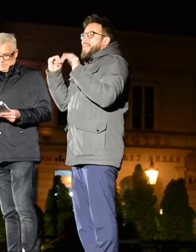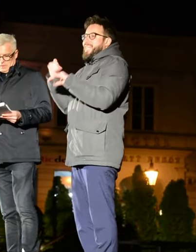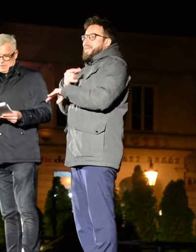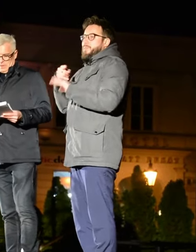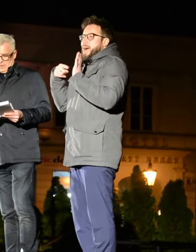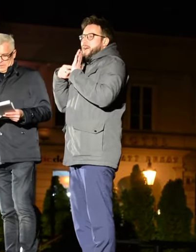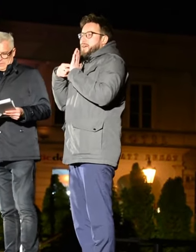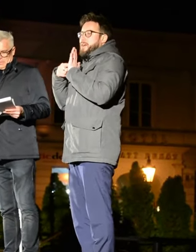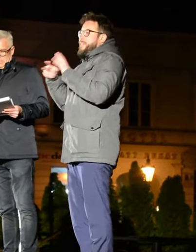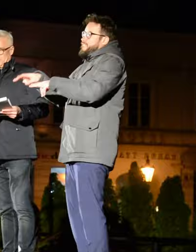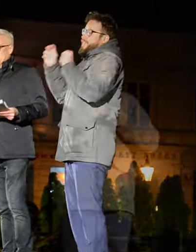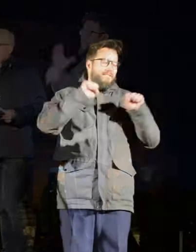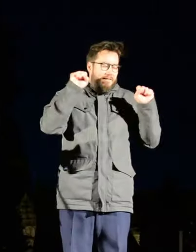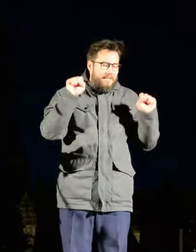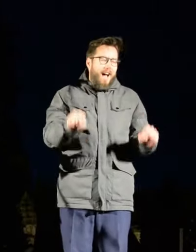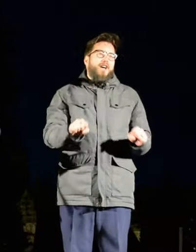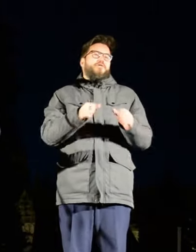je!